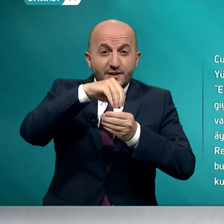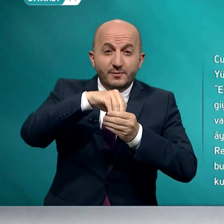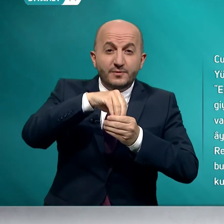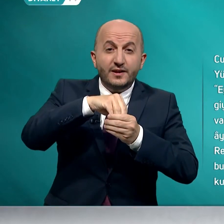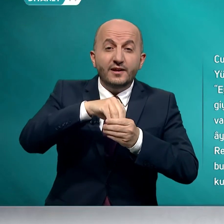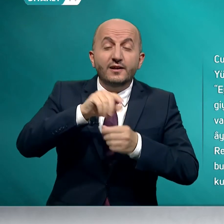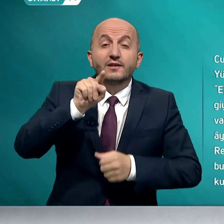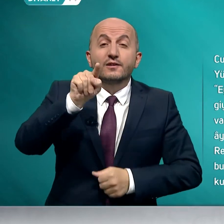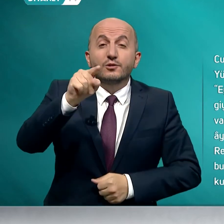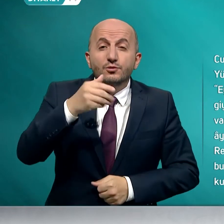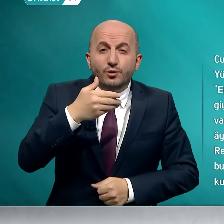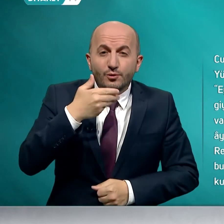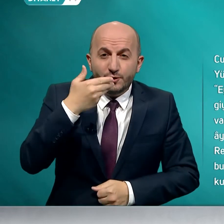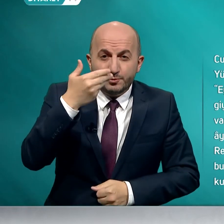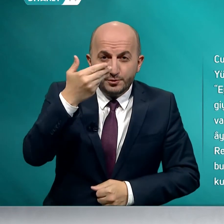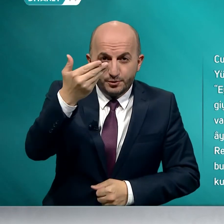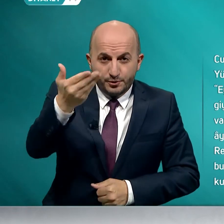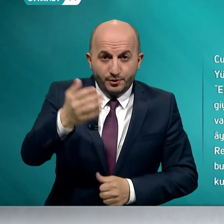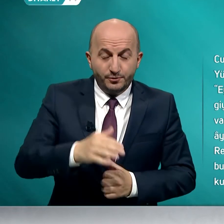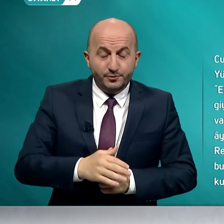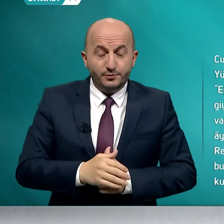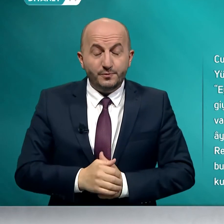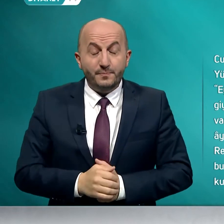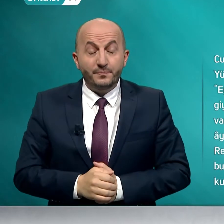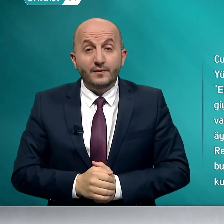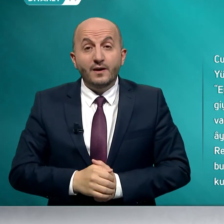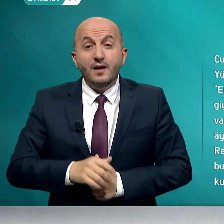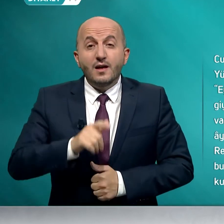Kur'an-ı Kerim'de şöyle buyuruyor: